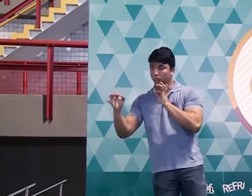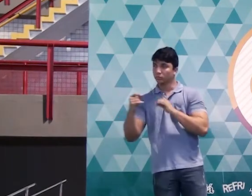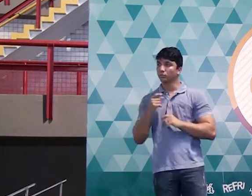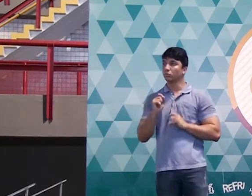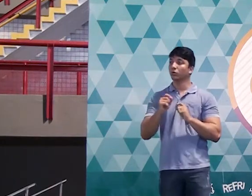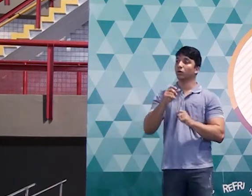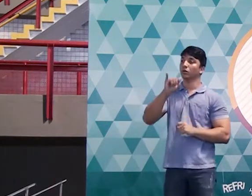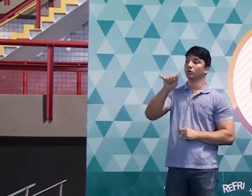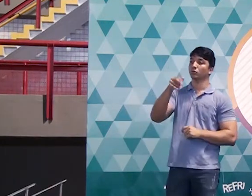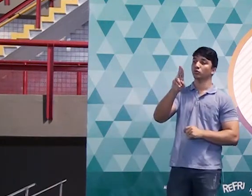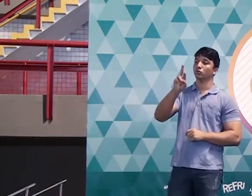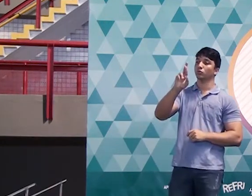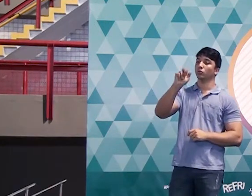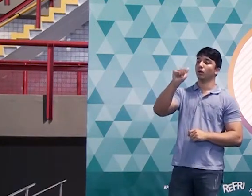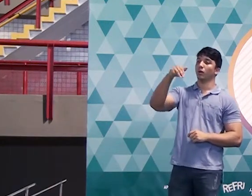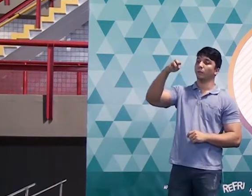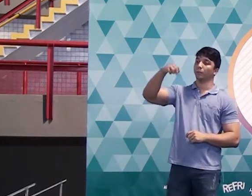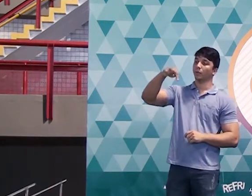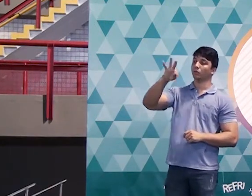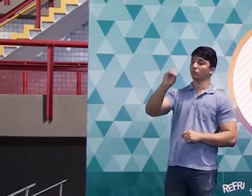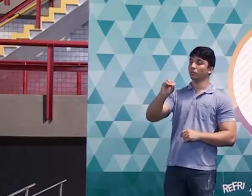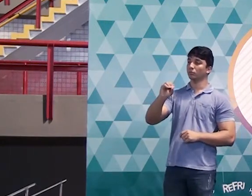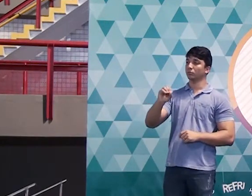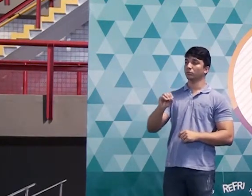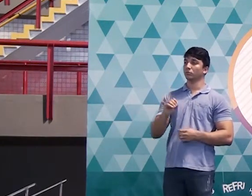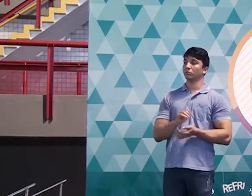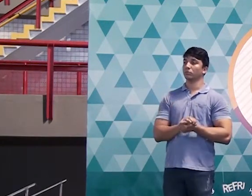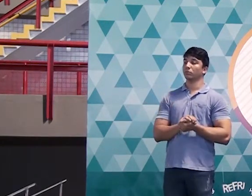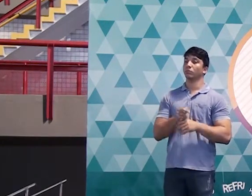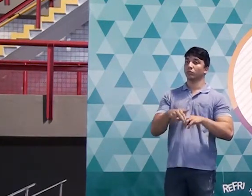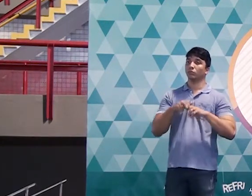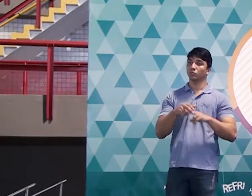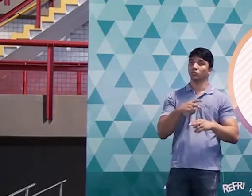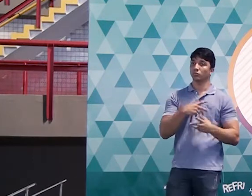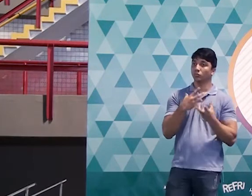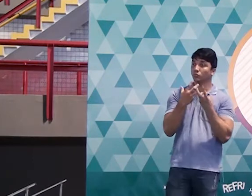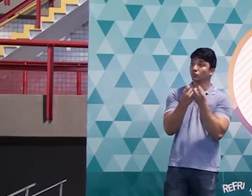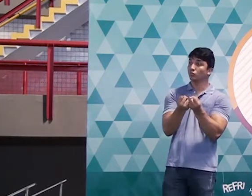famoso juramento, tá bom? Então ele jura.